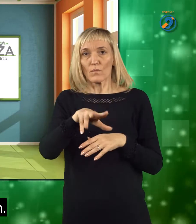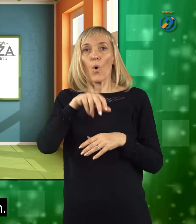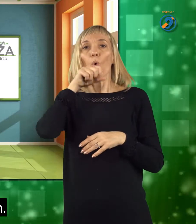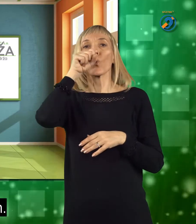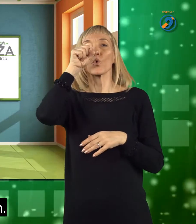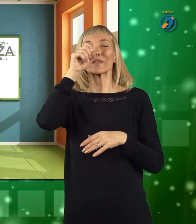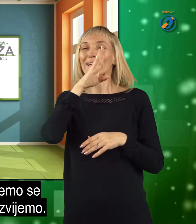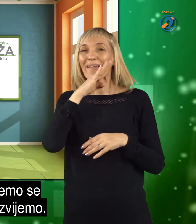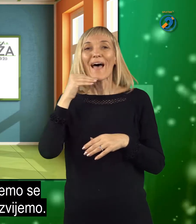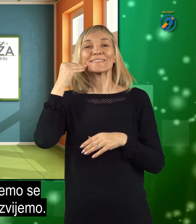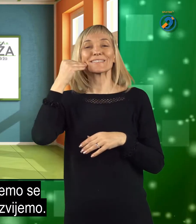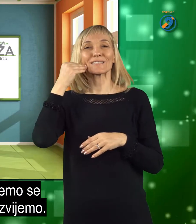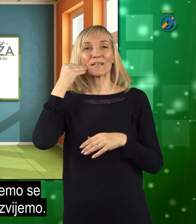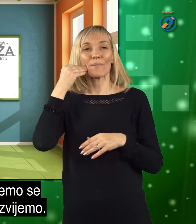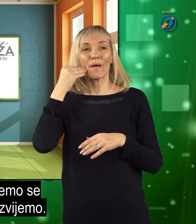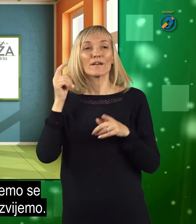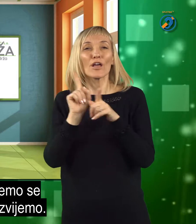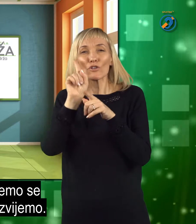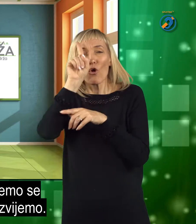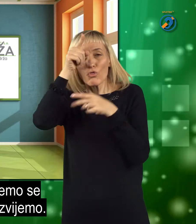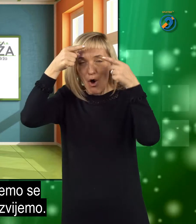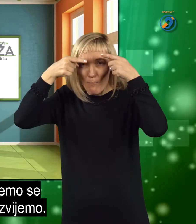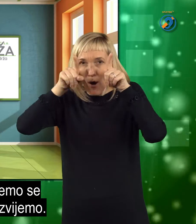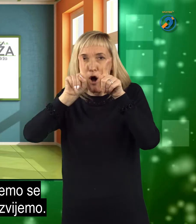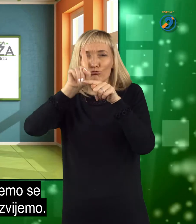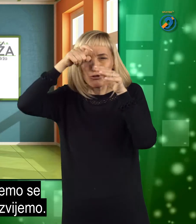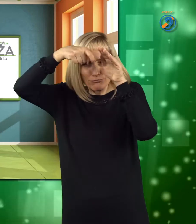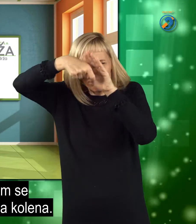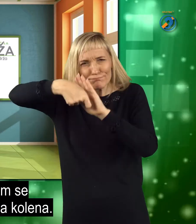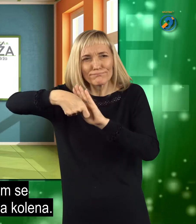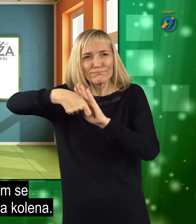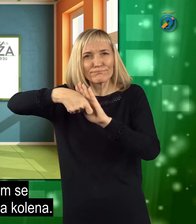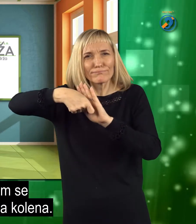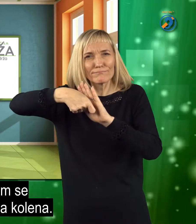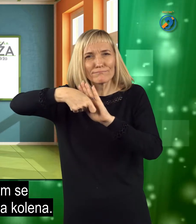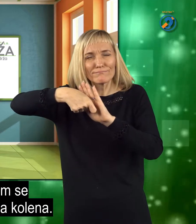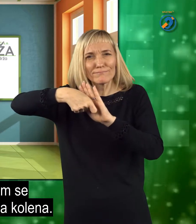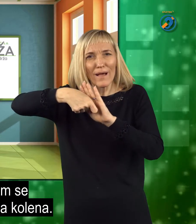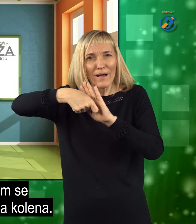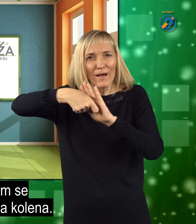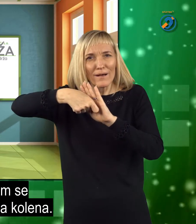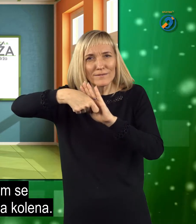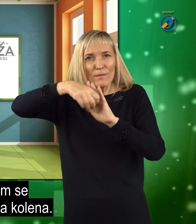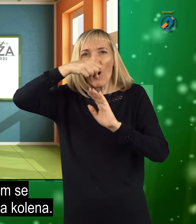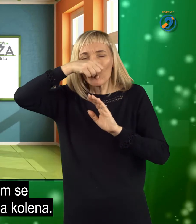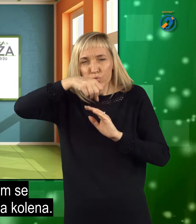Vdih. Nasmehnemo se in kot polžek zvijemo. Z izdihom se naslonimo na kolena.